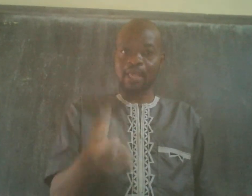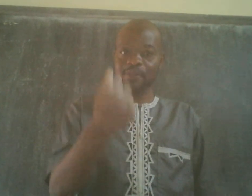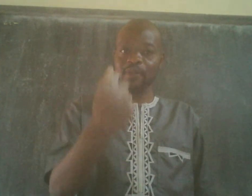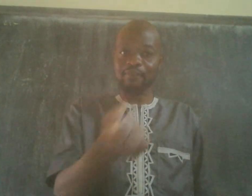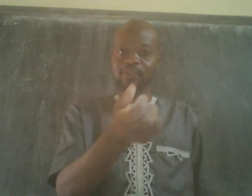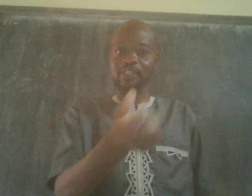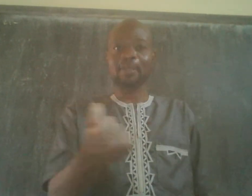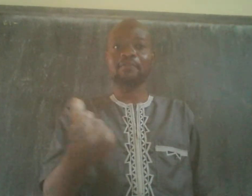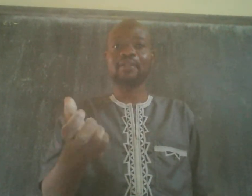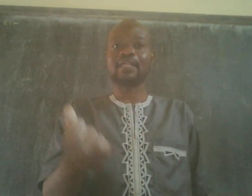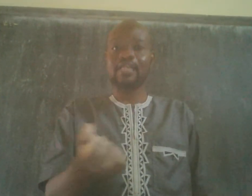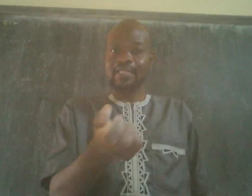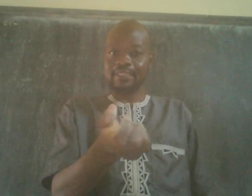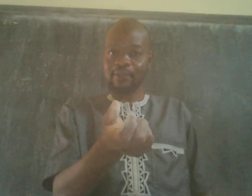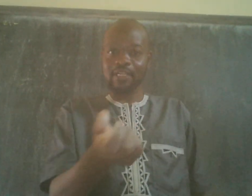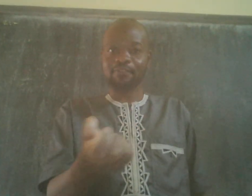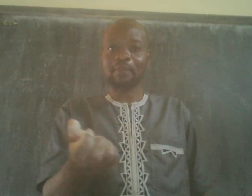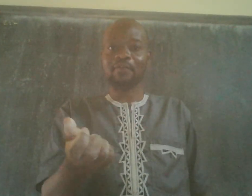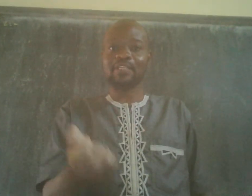Puisque l'enfant sortit pas le ventre, sortir l'enfant pas le ventre,